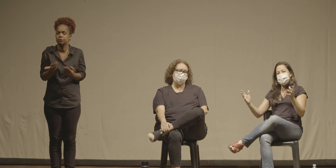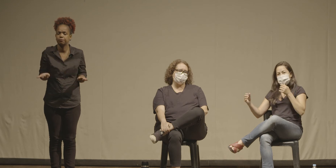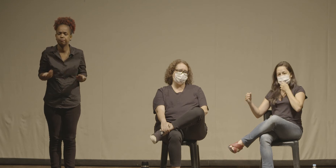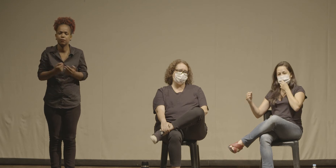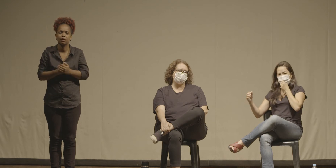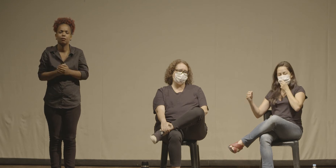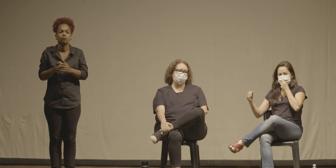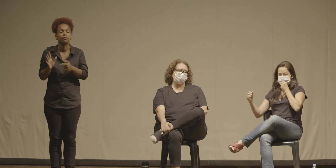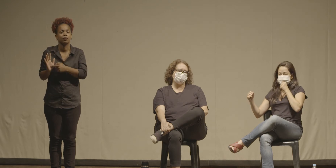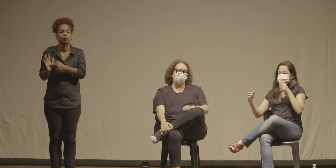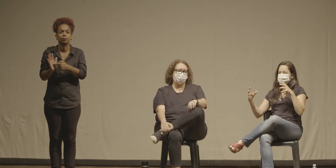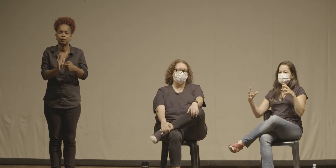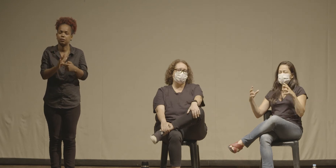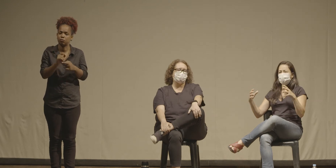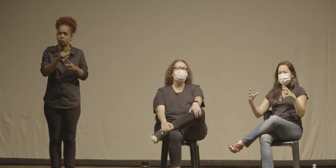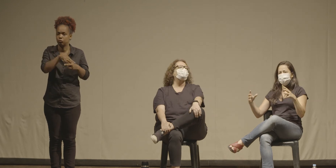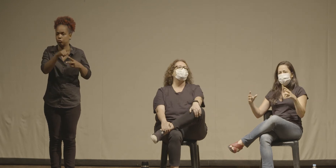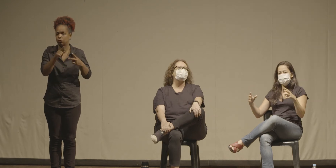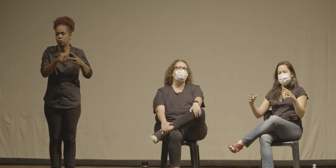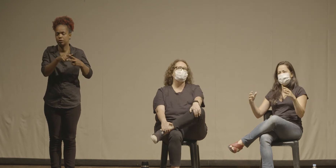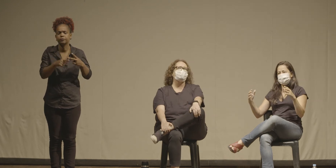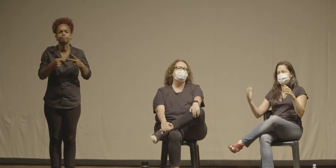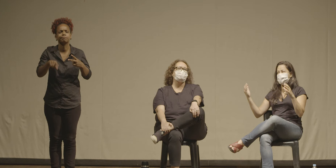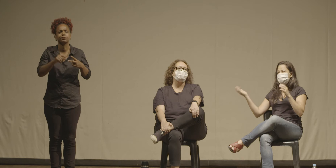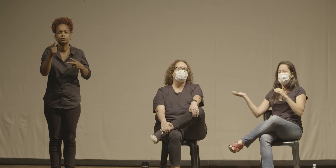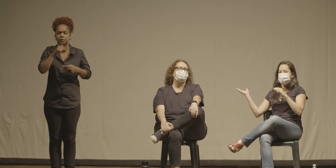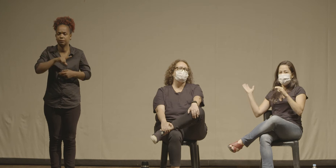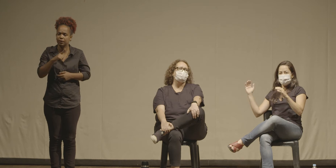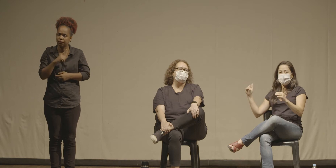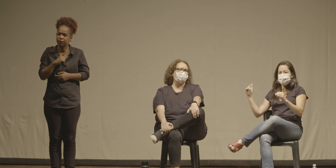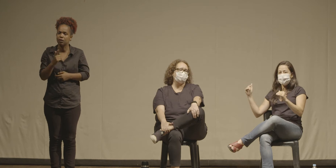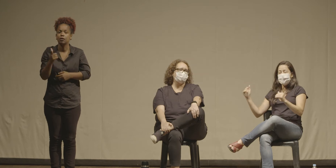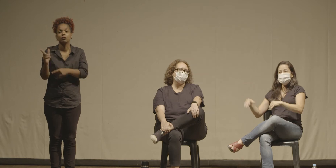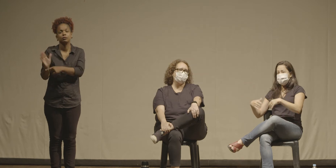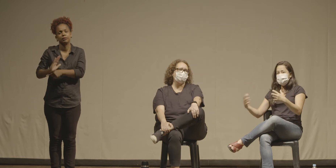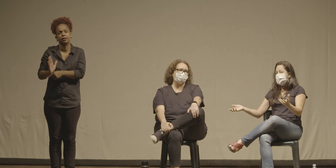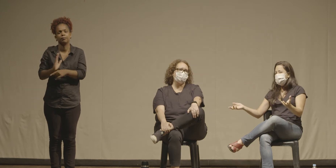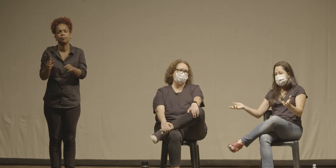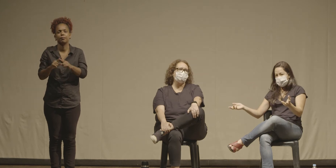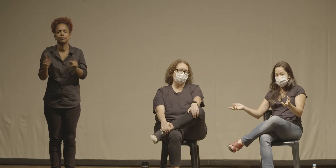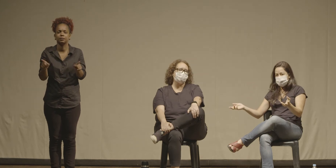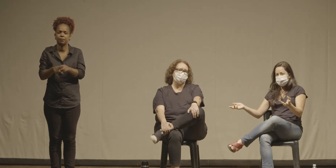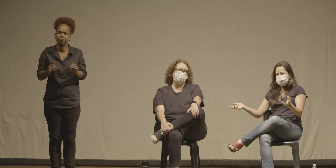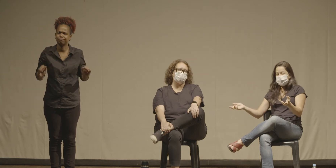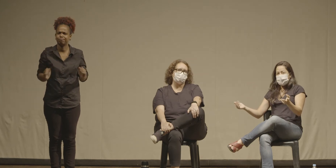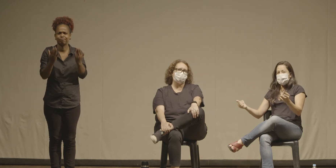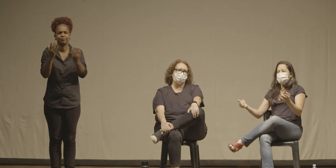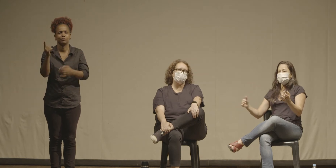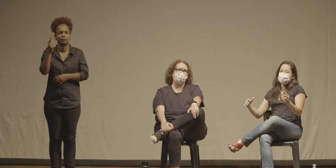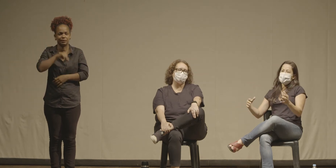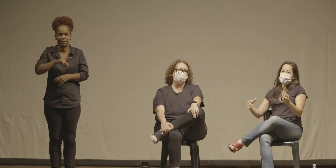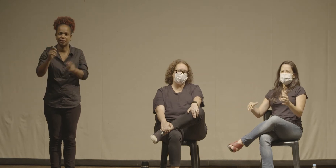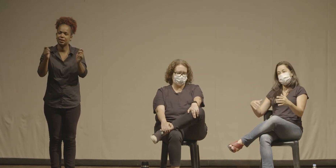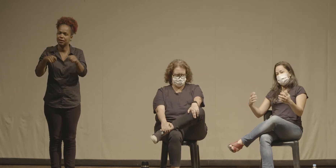2 apresentações onde a gente consiga trazer não só o cinema, mas fazer uma grande festa.